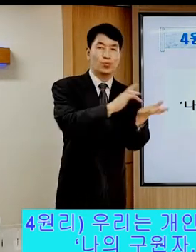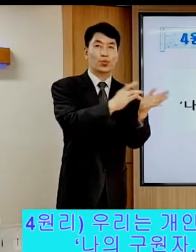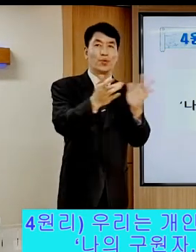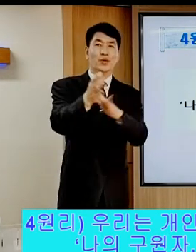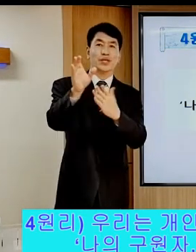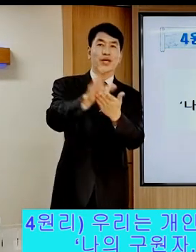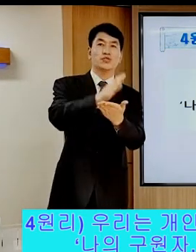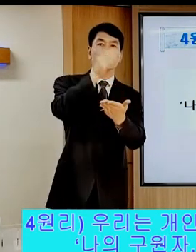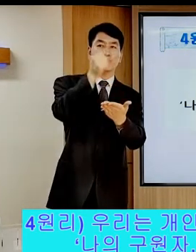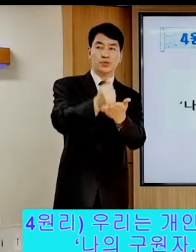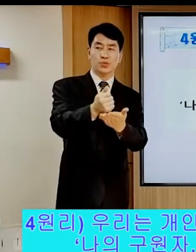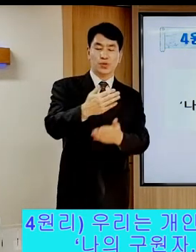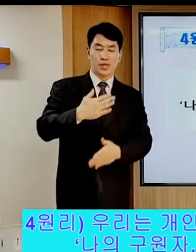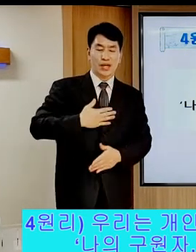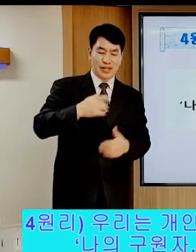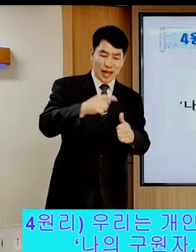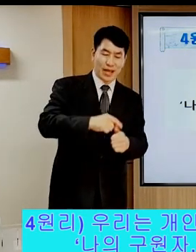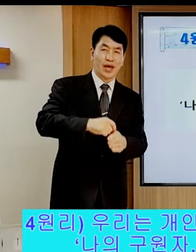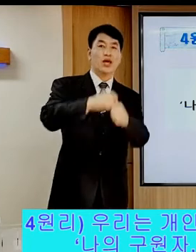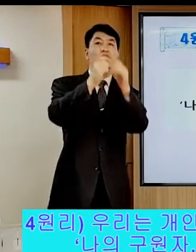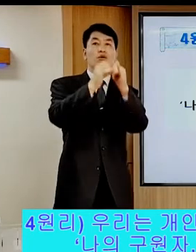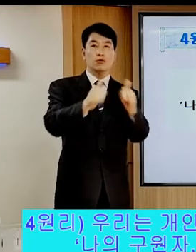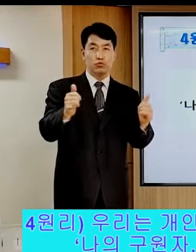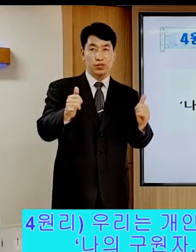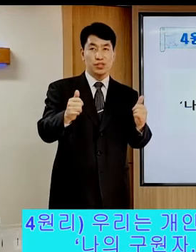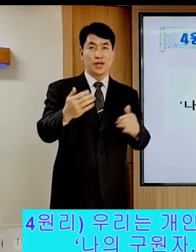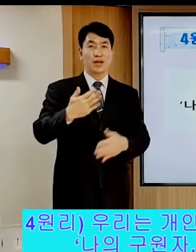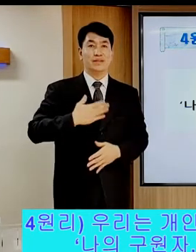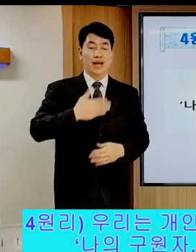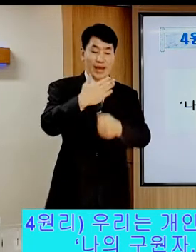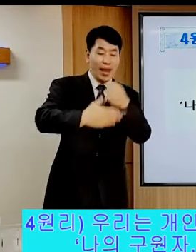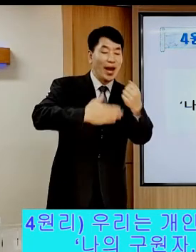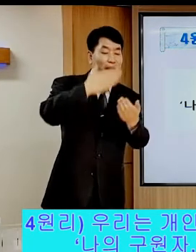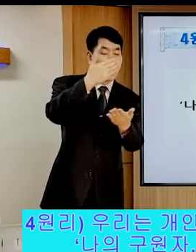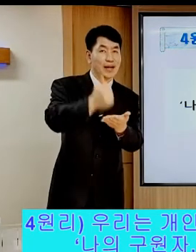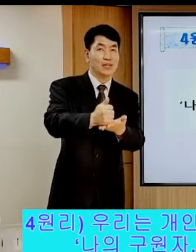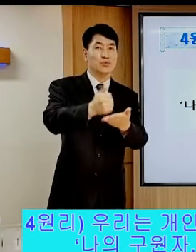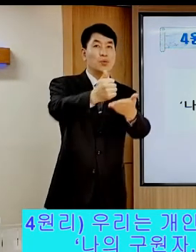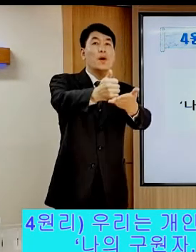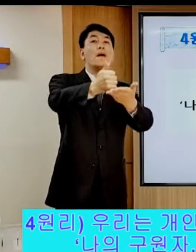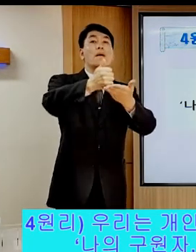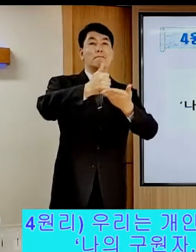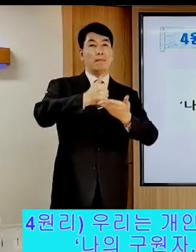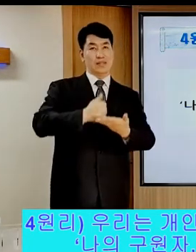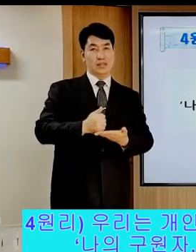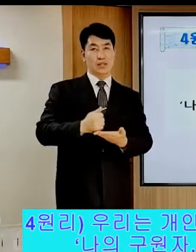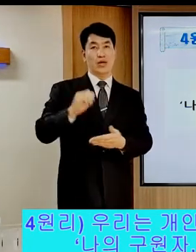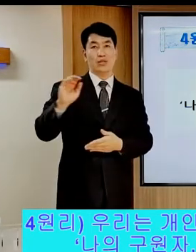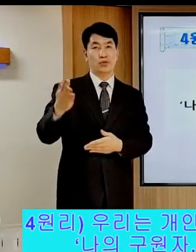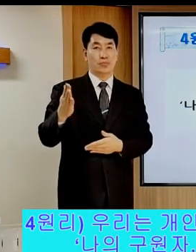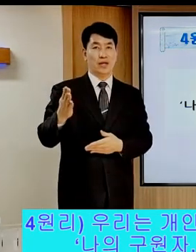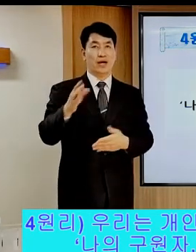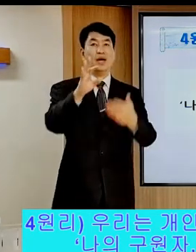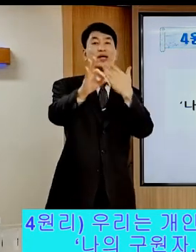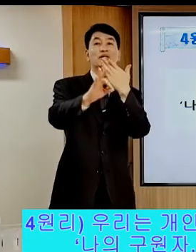개인적으로 예수 그리스도를 나의 구원자, 나의 하나님으로 맞아들여야 됩니다.